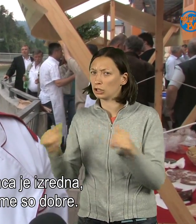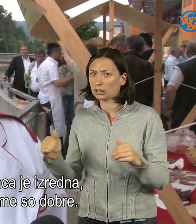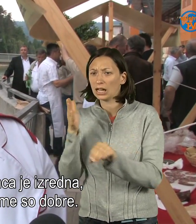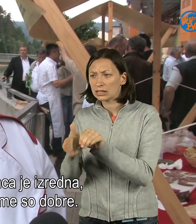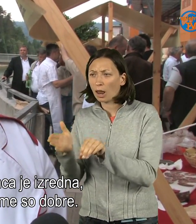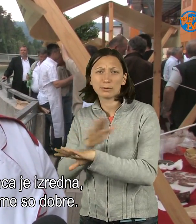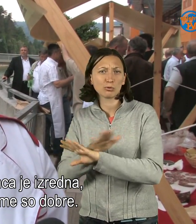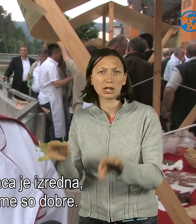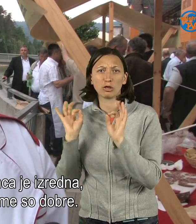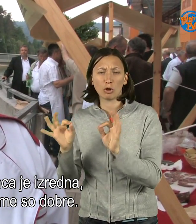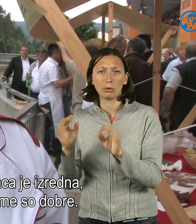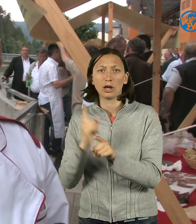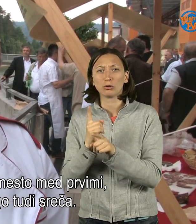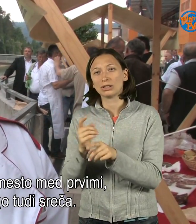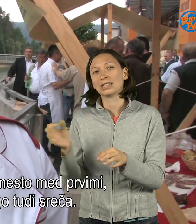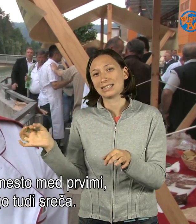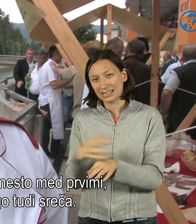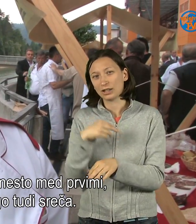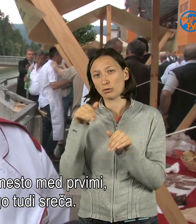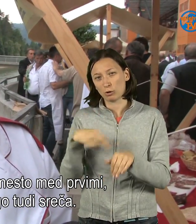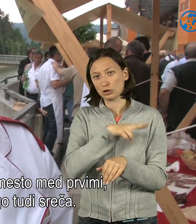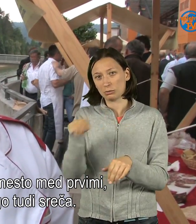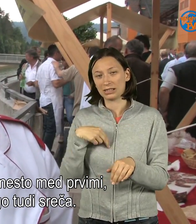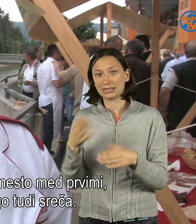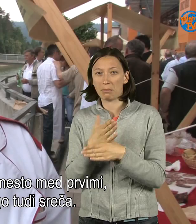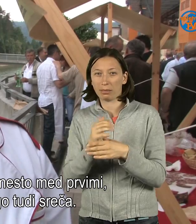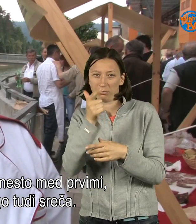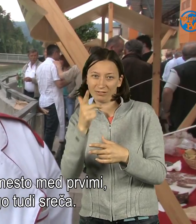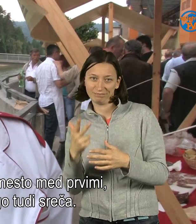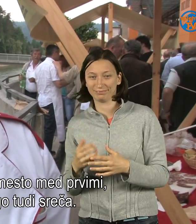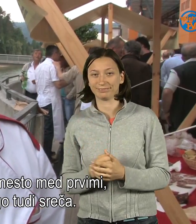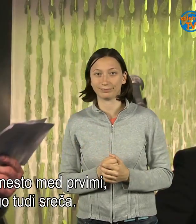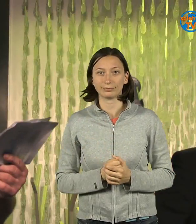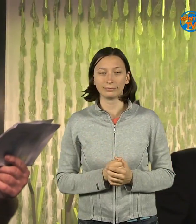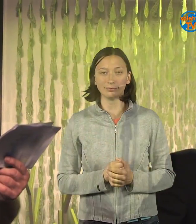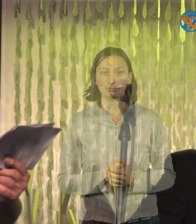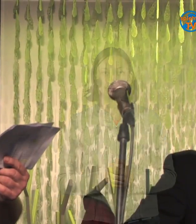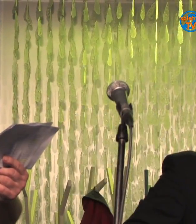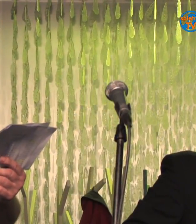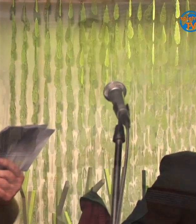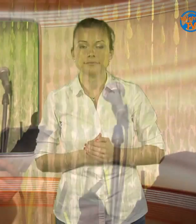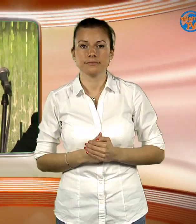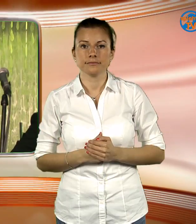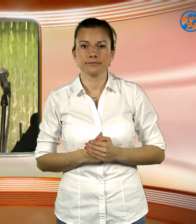izredna, salame so vse dobre, tako da tudi srečo moraš imeti, da si tam med prvimi.